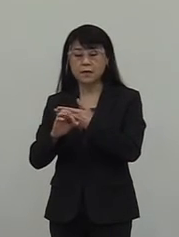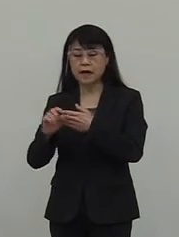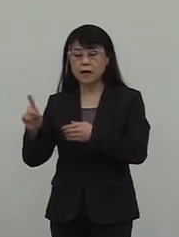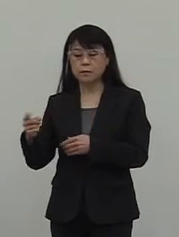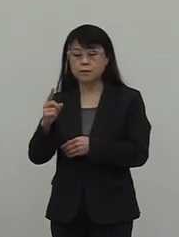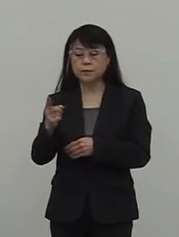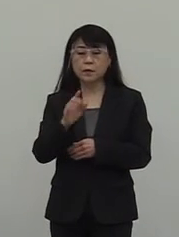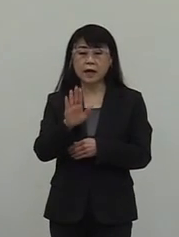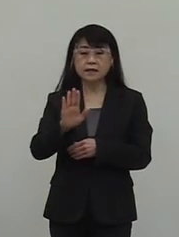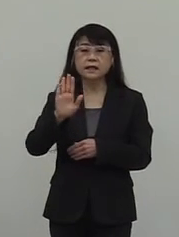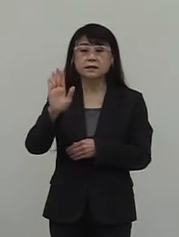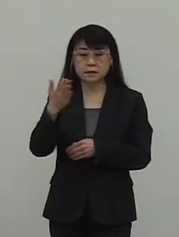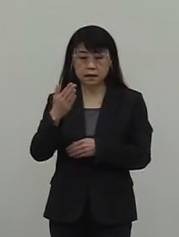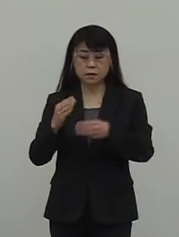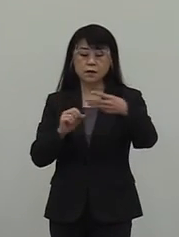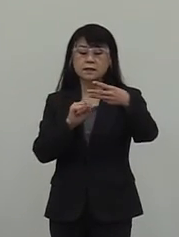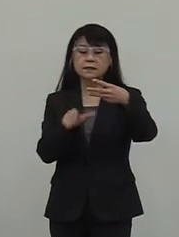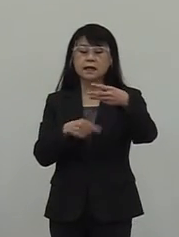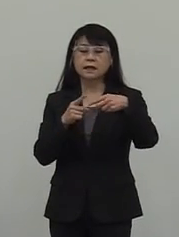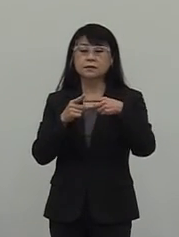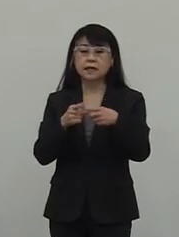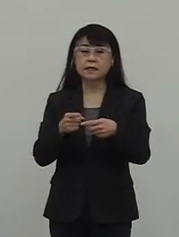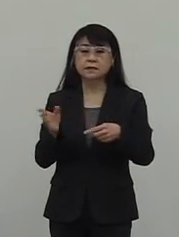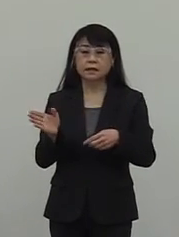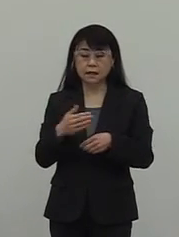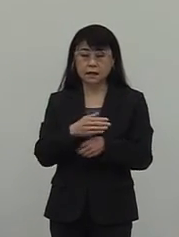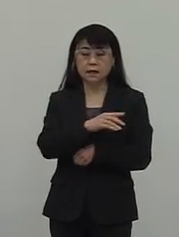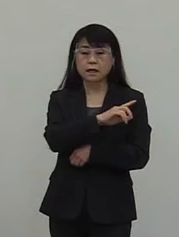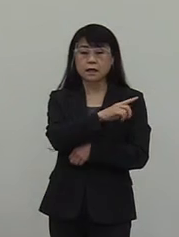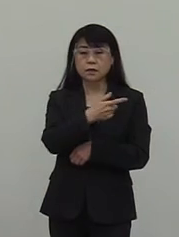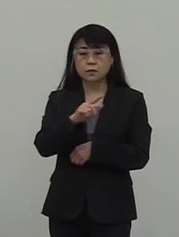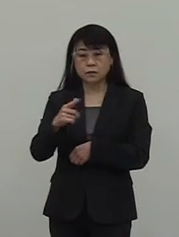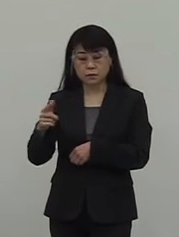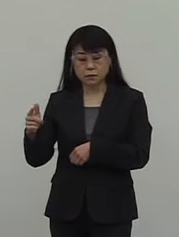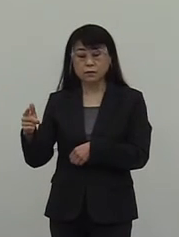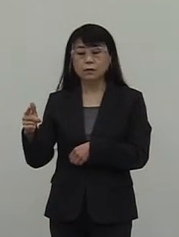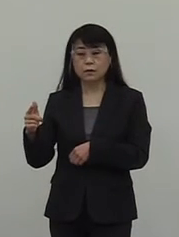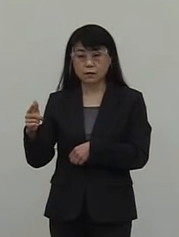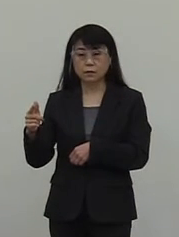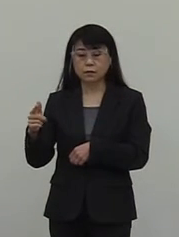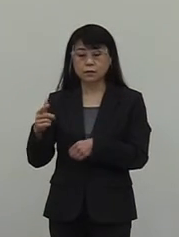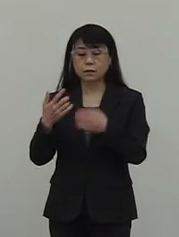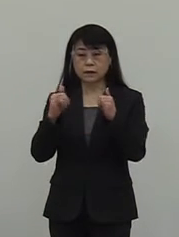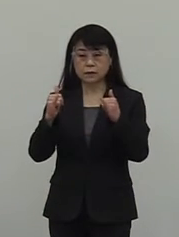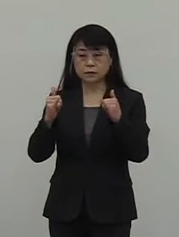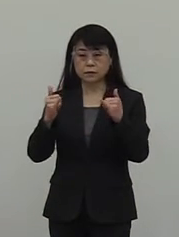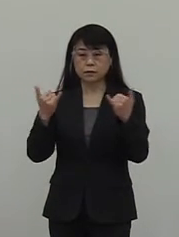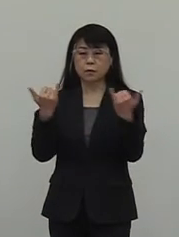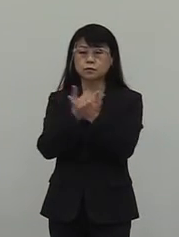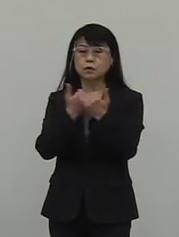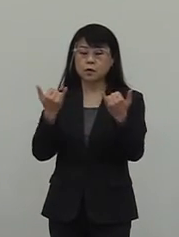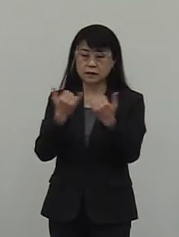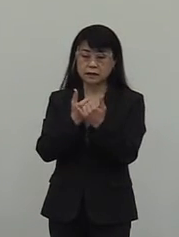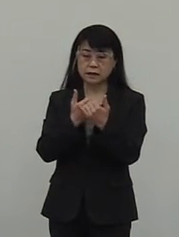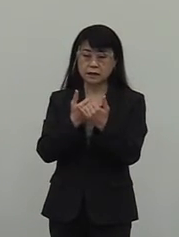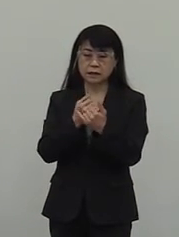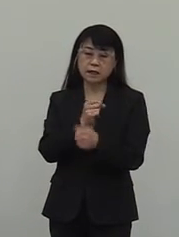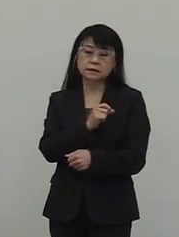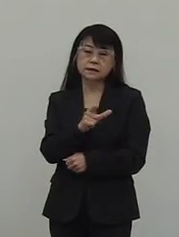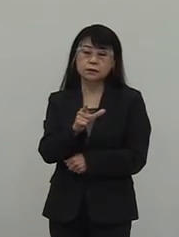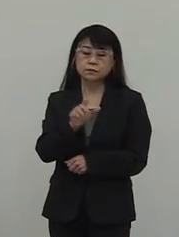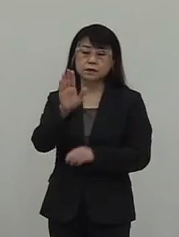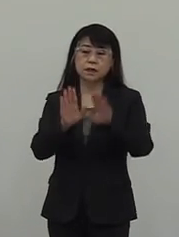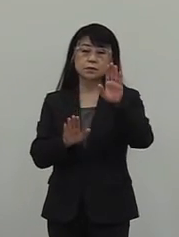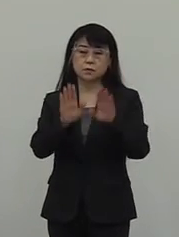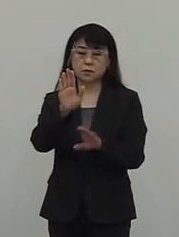ただ3月になってですね、やはりいろいろと人の動きが活発化しているという状